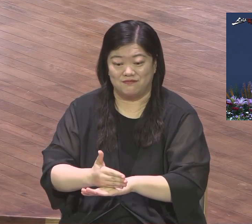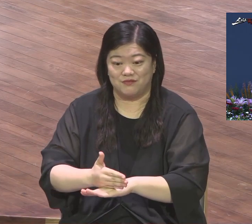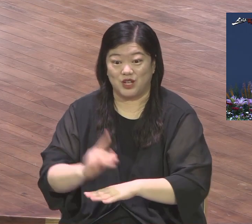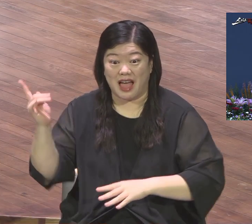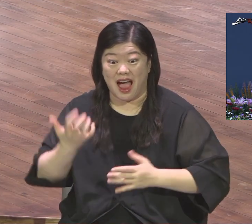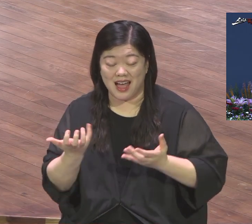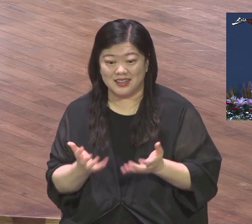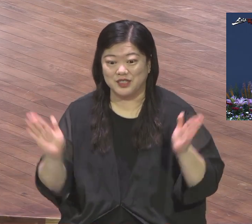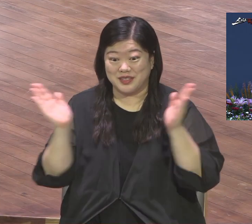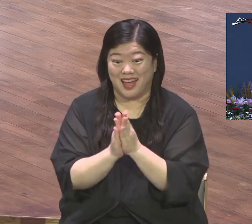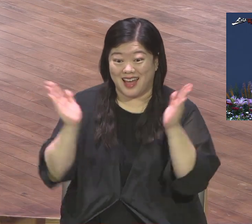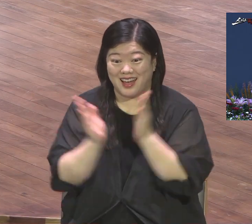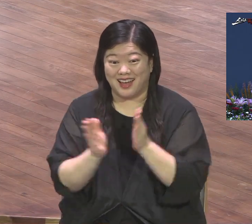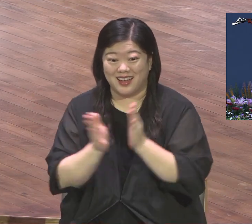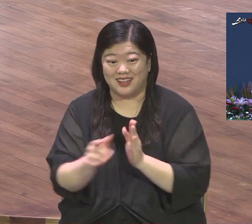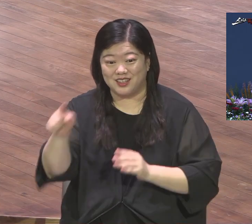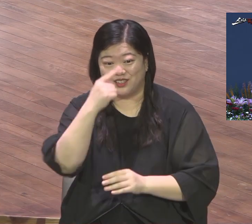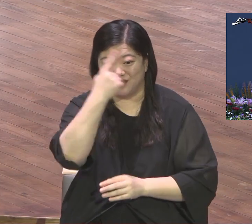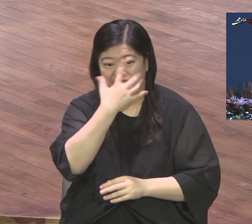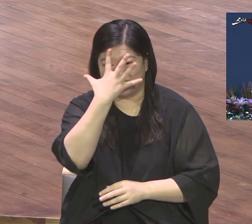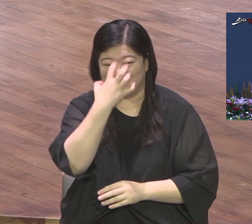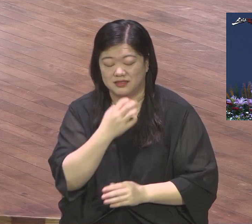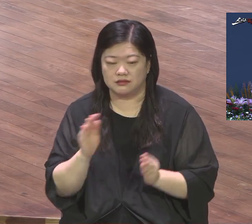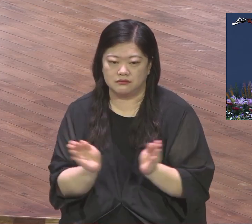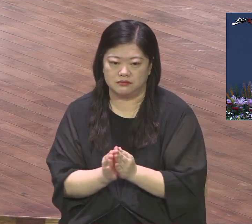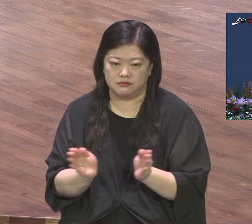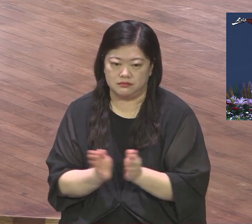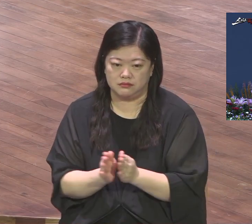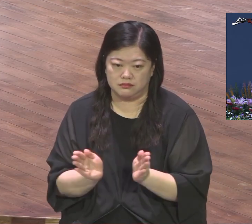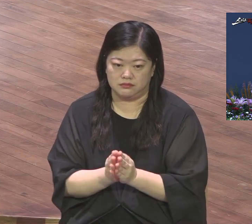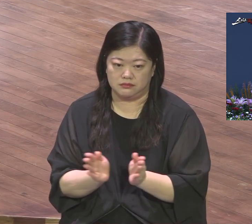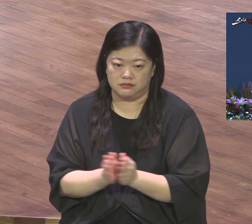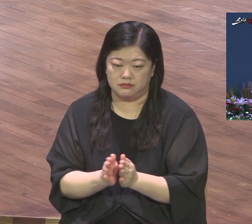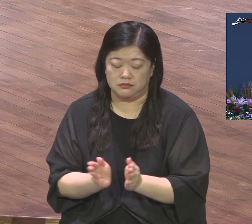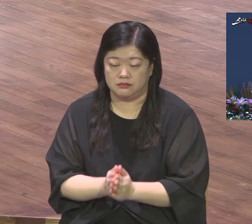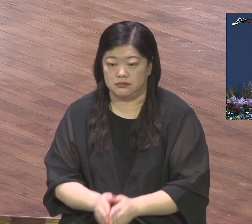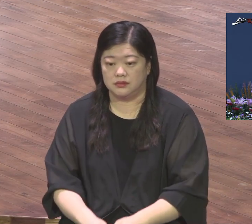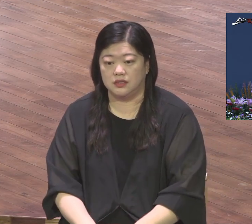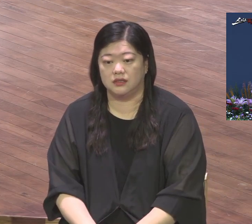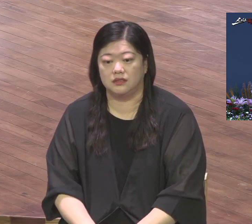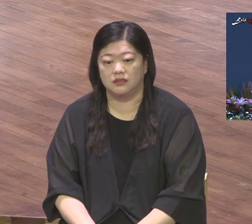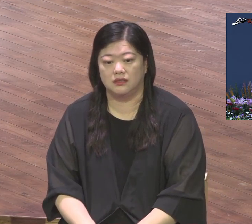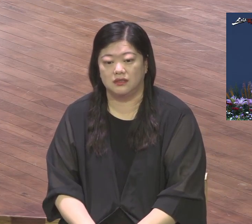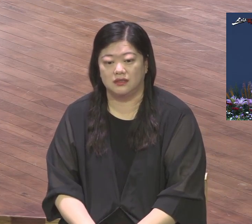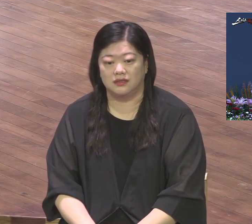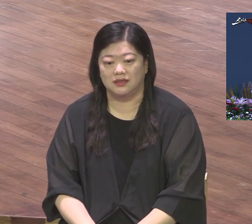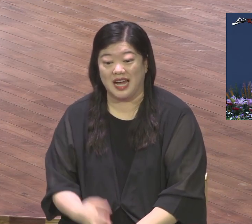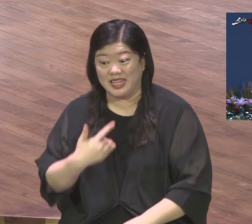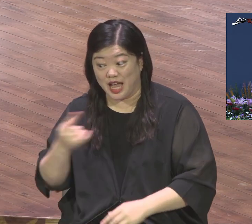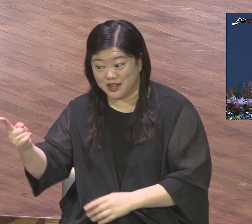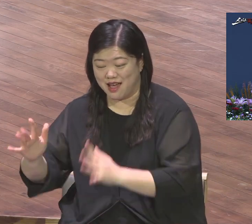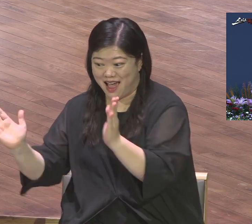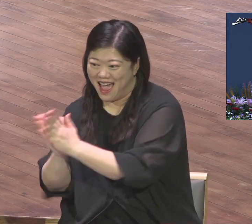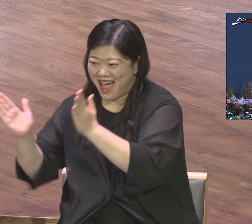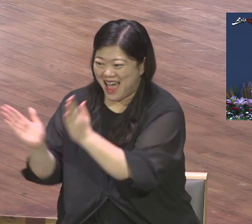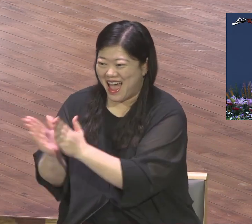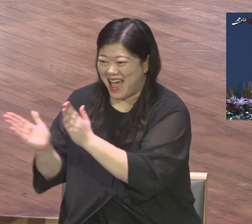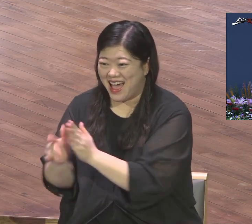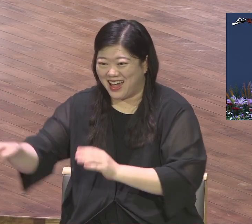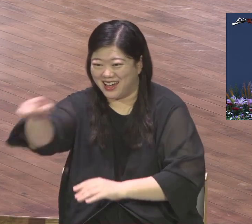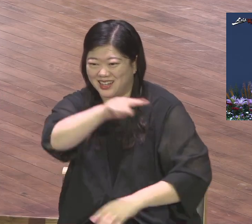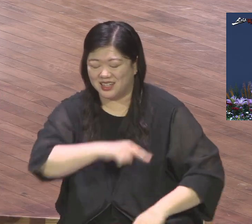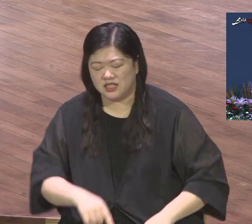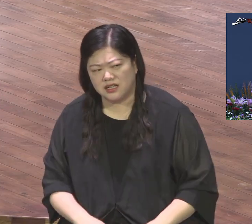막 치면서 감사를 하라고 그렇게 찬양대가 우리를 리드했는데 내가 박수치는 모습 보니까 인상